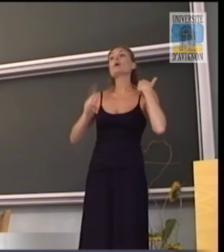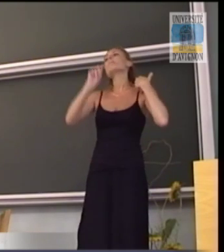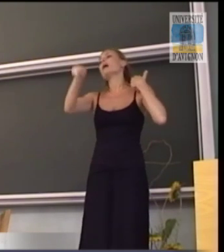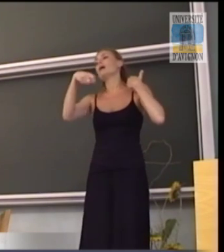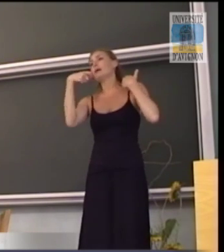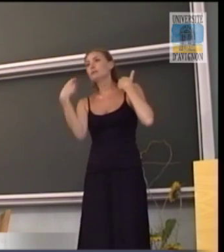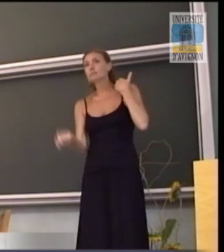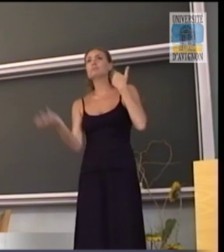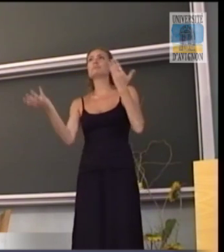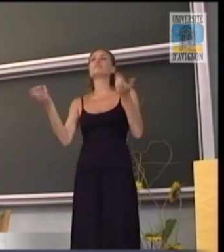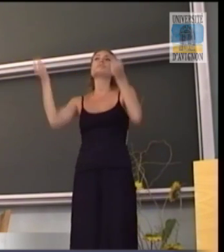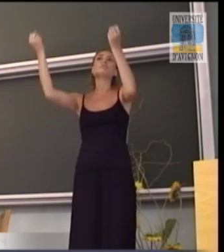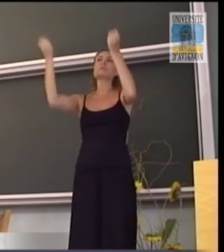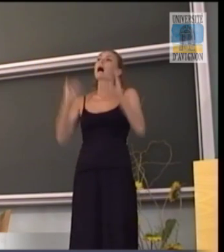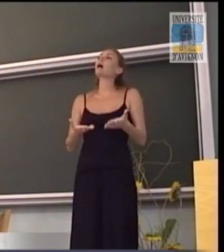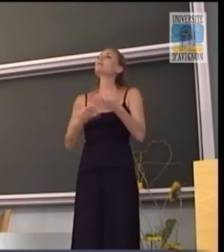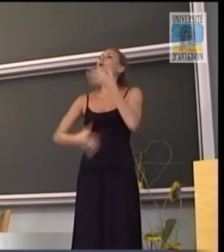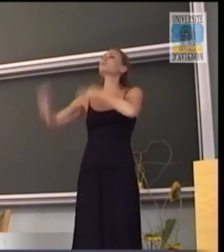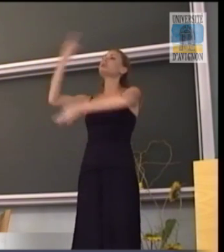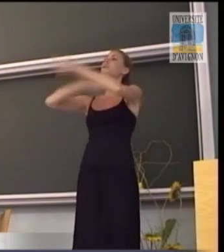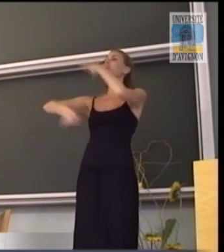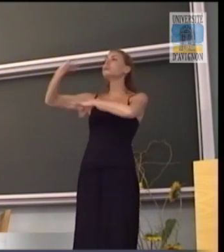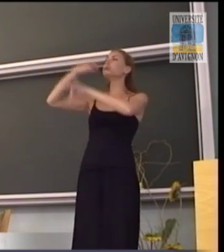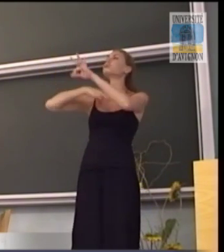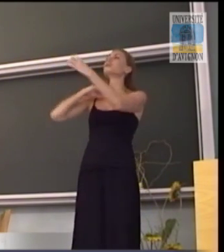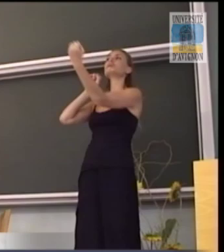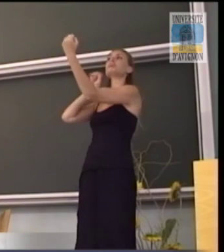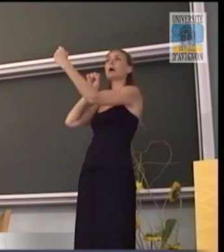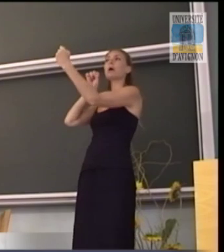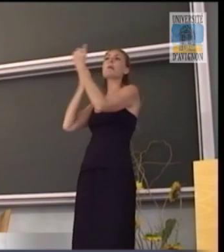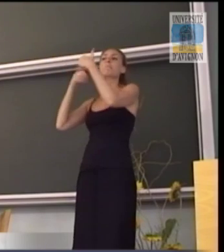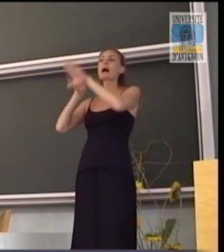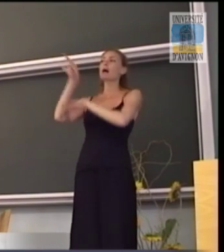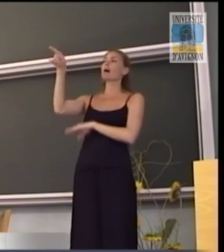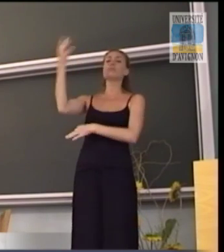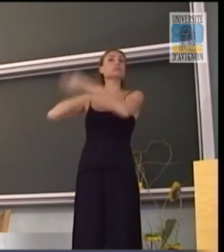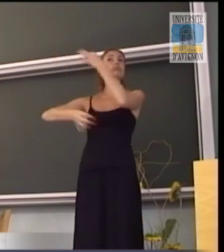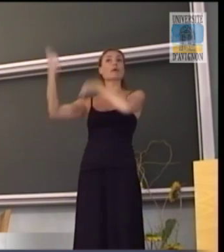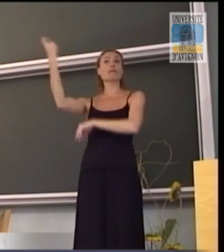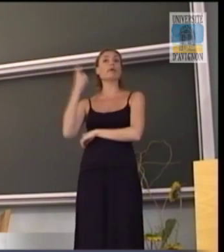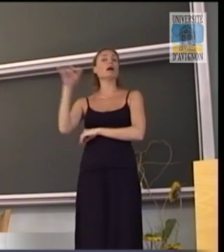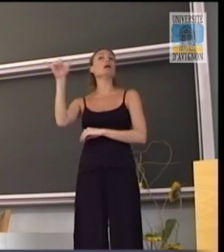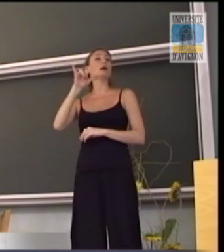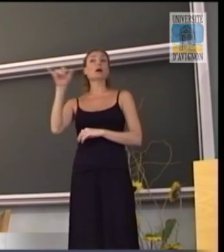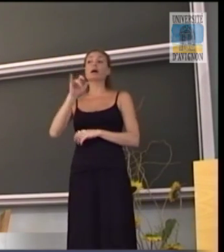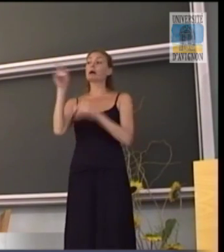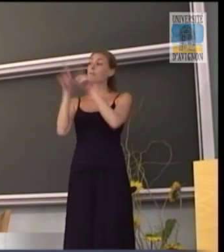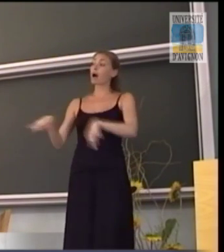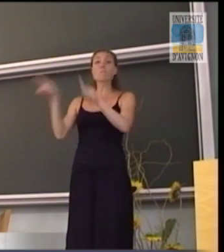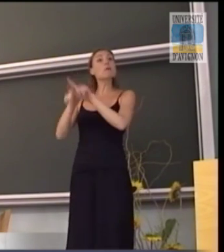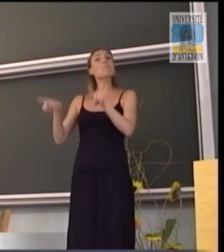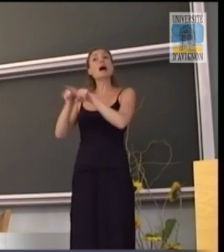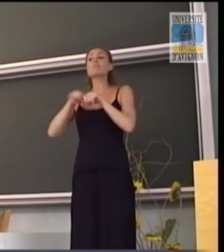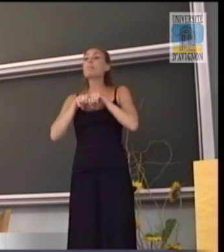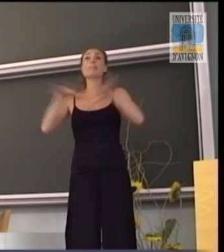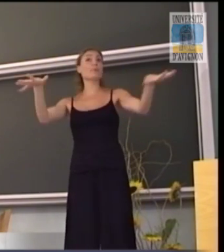parole dans laquelle on s'inscrit, mais cette parole est entretenue est jamais transmise. Et comme